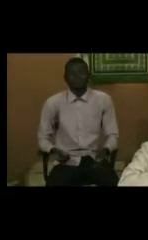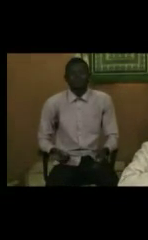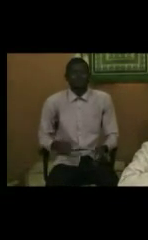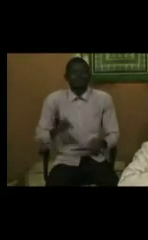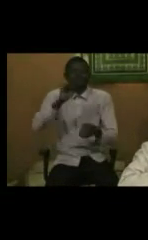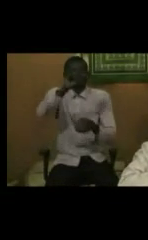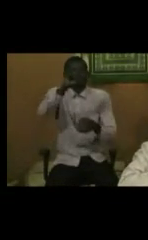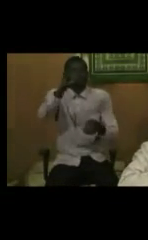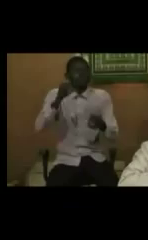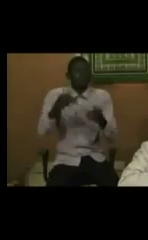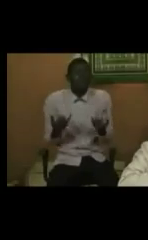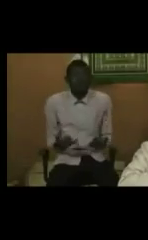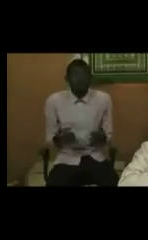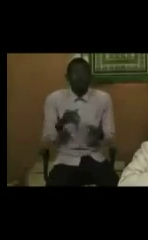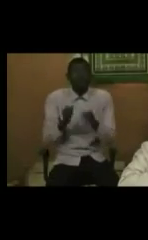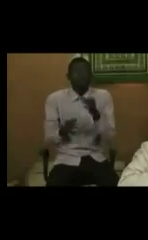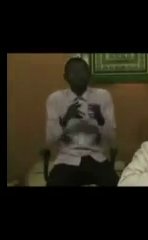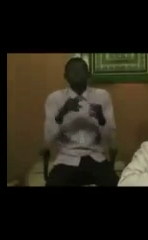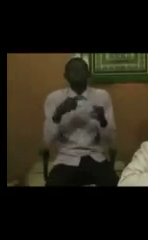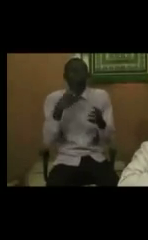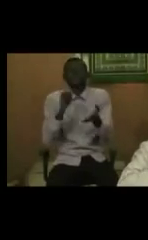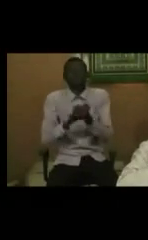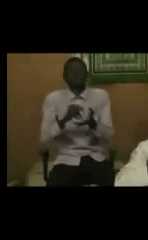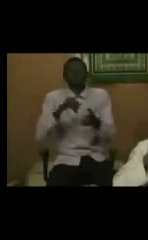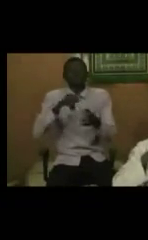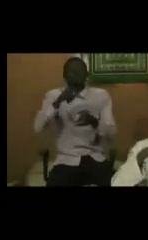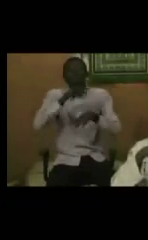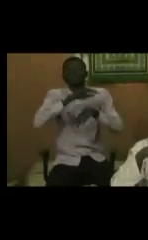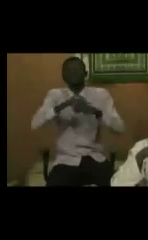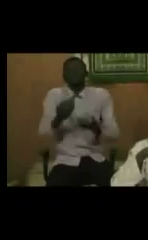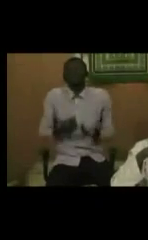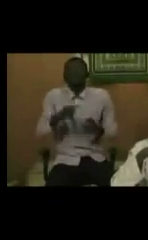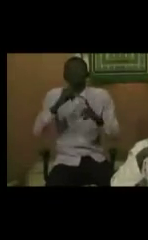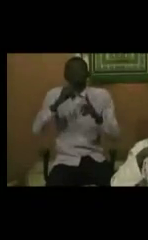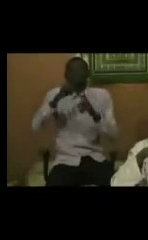fe ladisi mele lo kin raka meji asunba